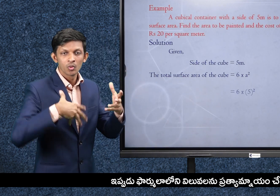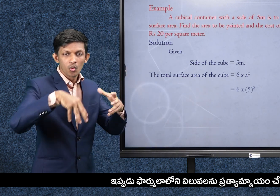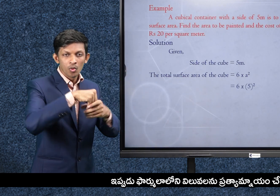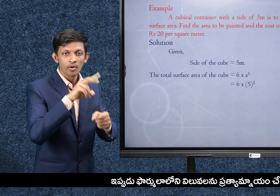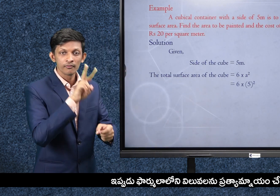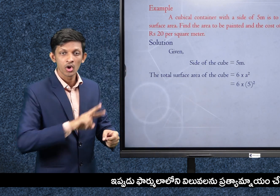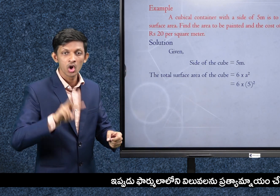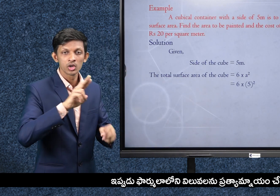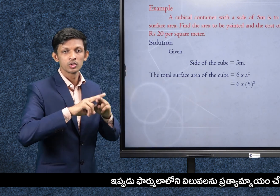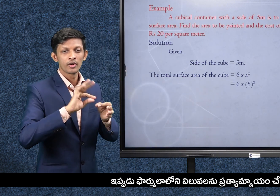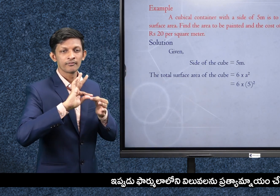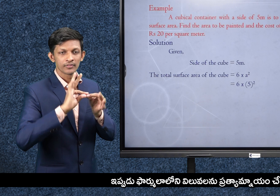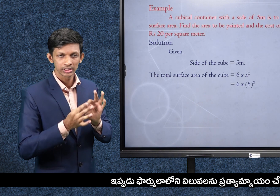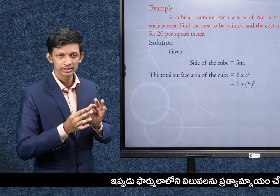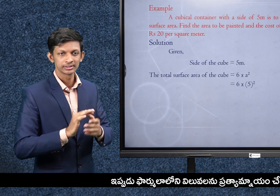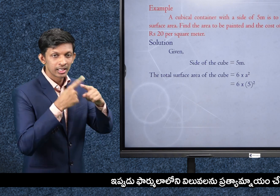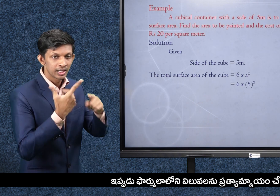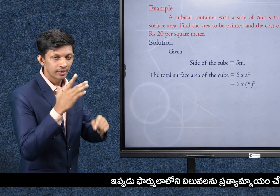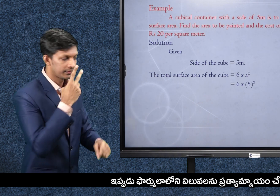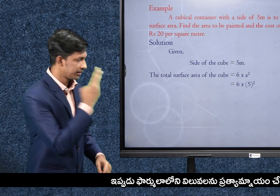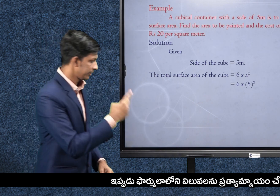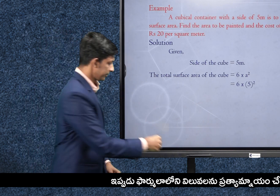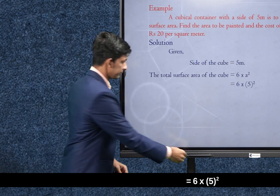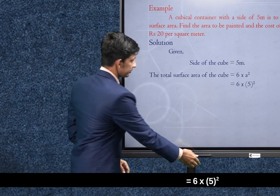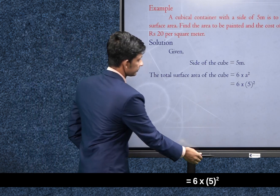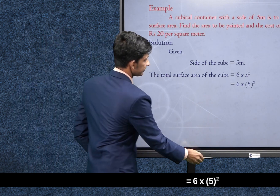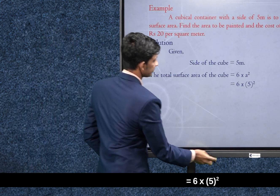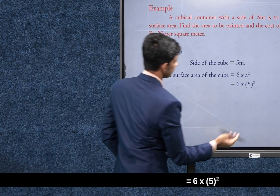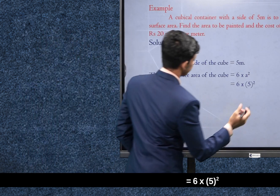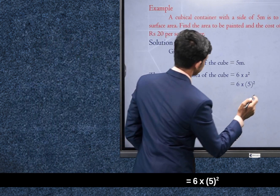విలువల్ని ప్రత్యామ్నాయం చేద్దాం. 6 × 5².